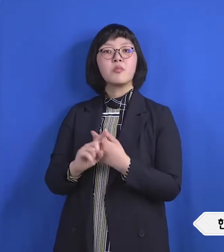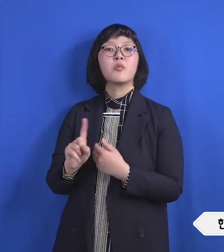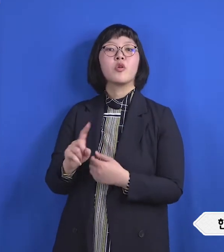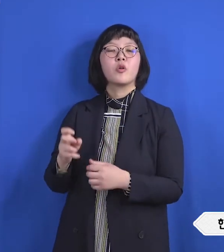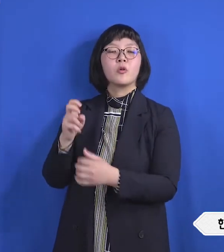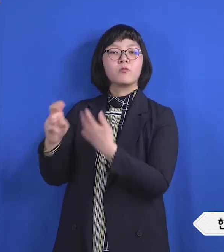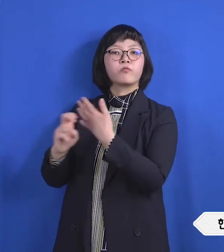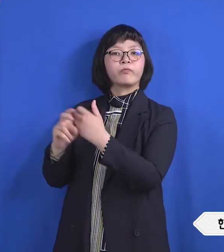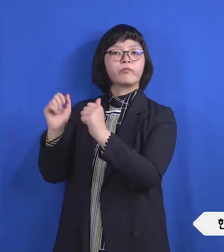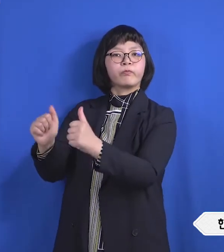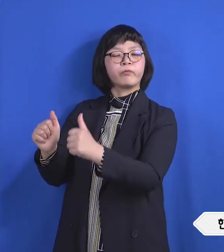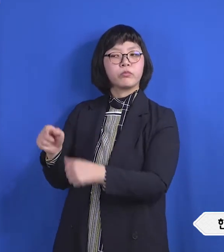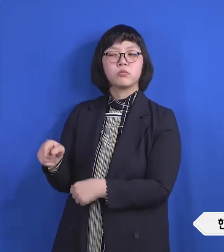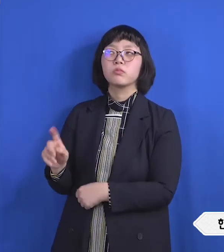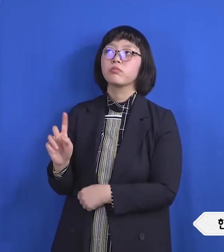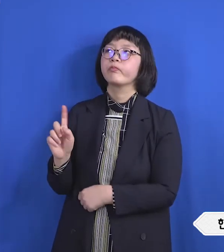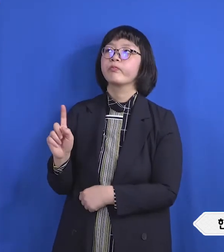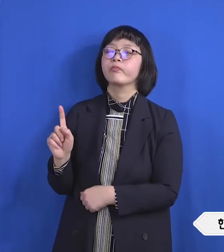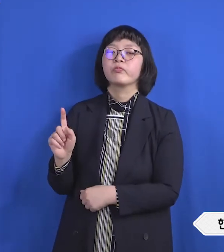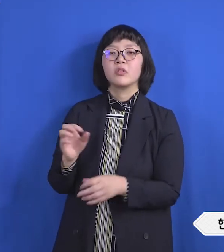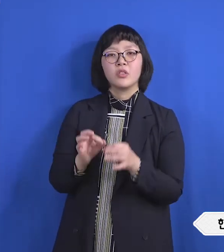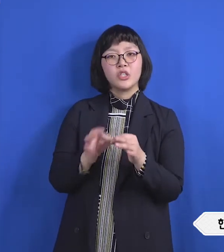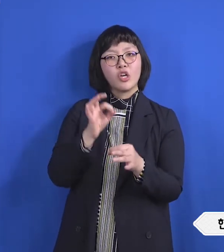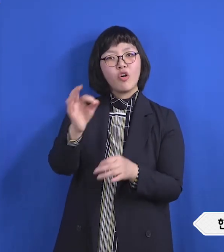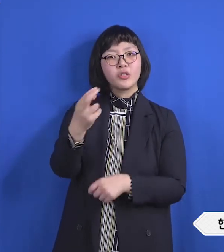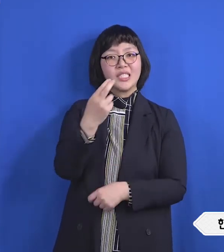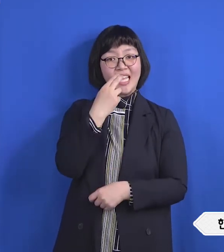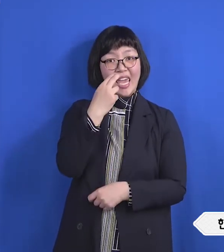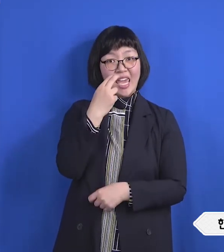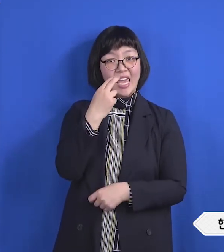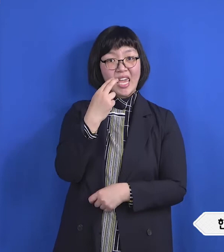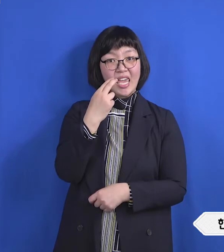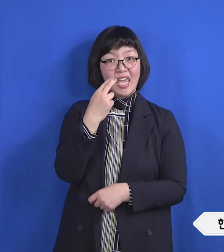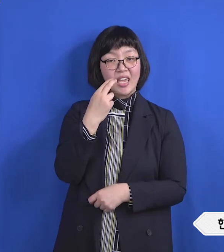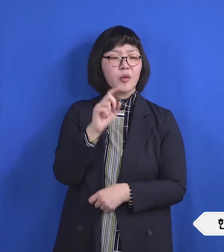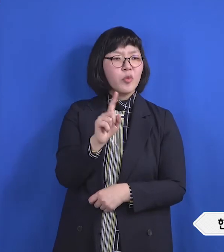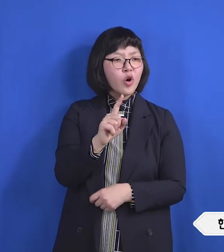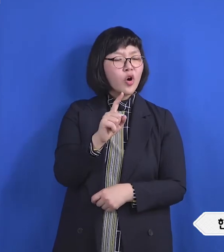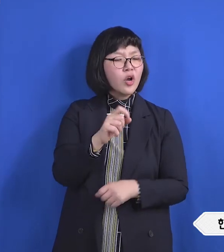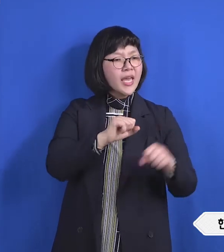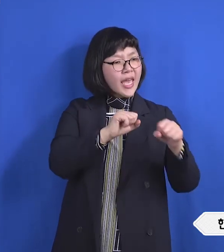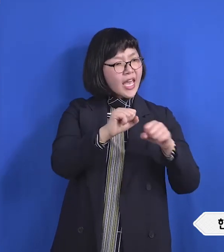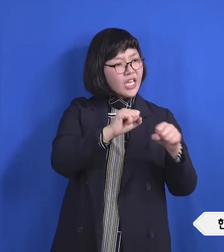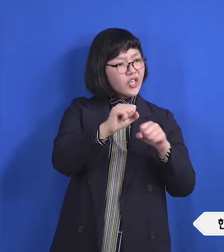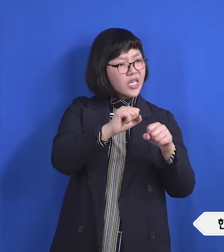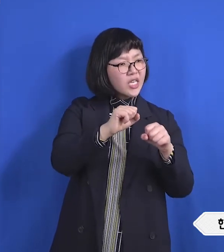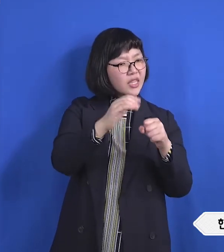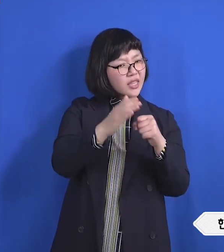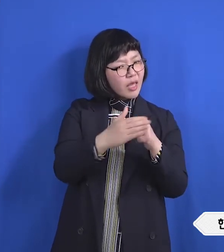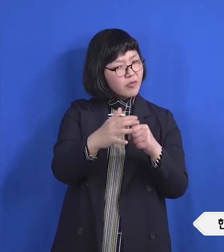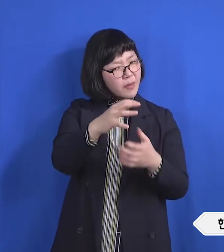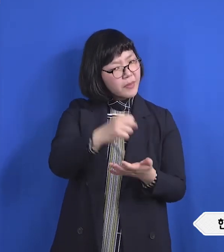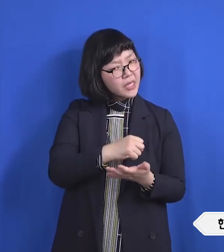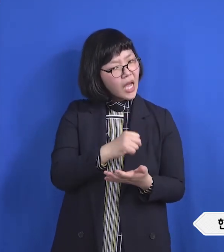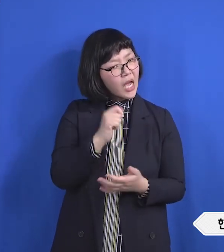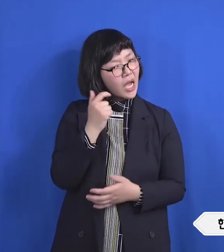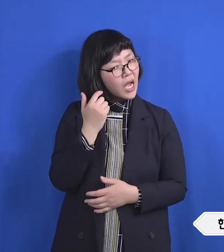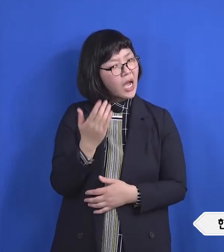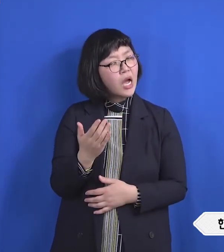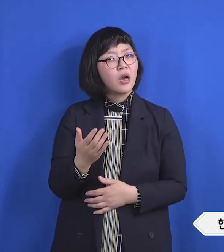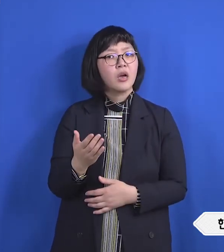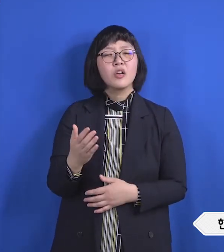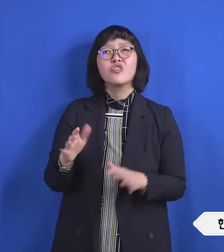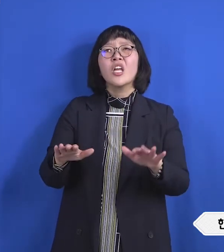하시고, 그러면 그 영생이 이 행위에 좌우된다는 뜻 아닙니까? 우리는 그렇게 배우지